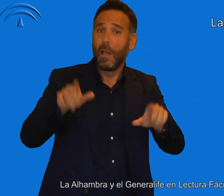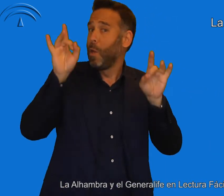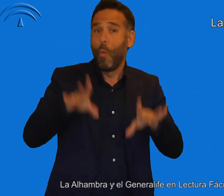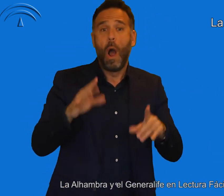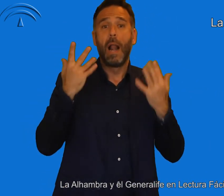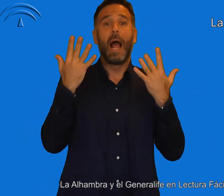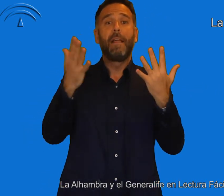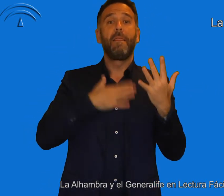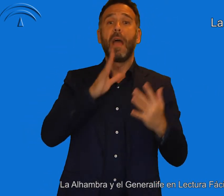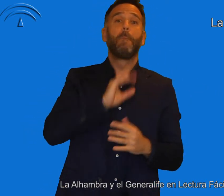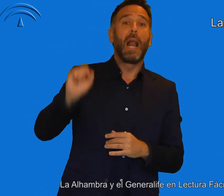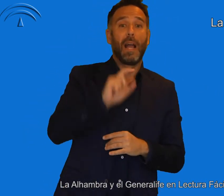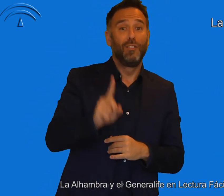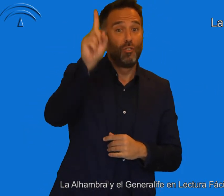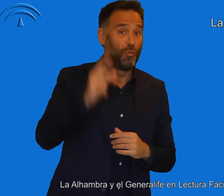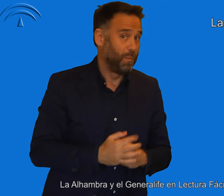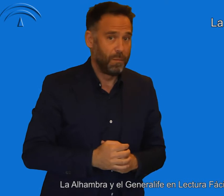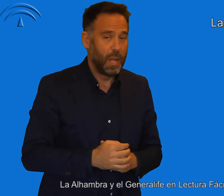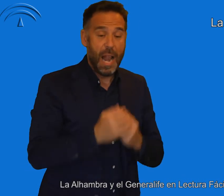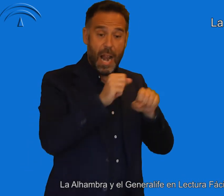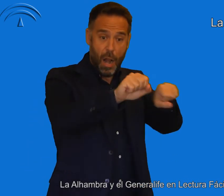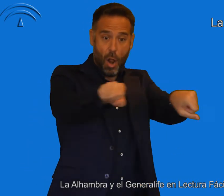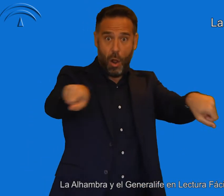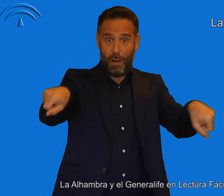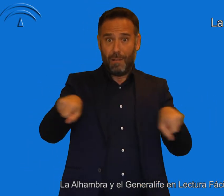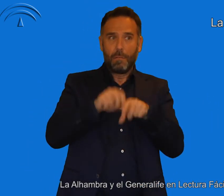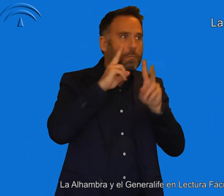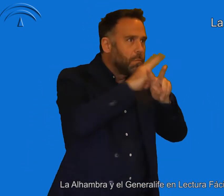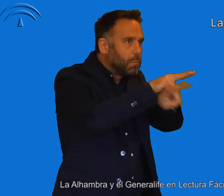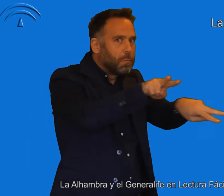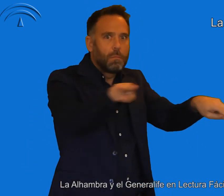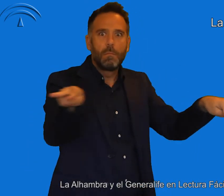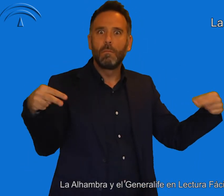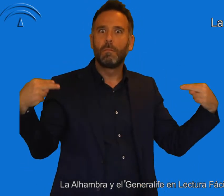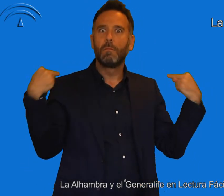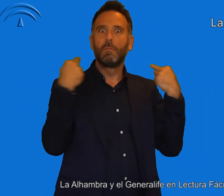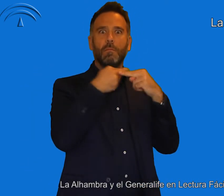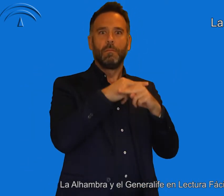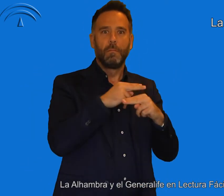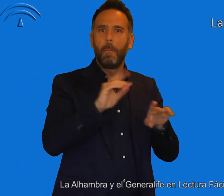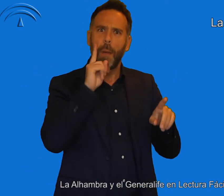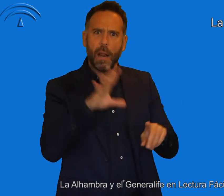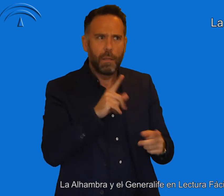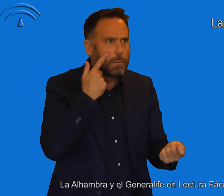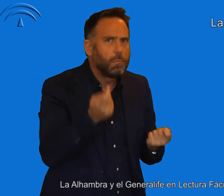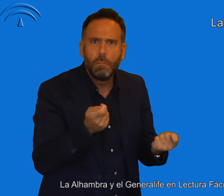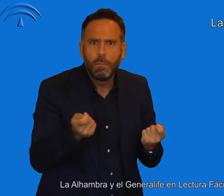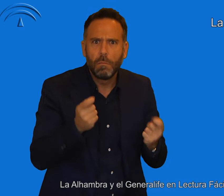del paraíso. Los leones forman un círculo y miran hacia todos los puntos del patio. Están vigilantes, tienen